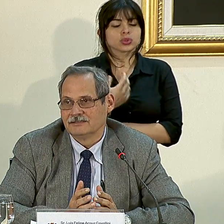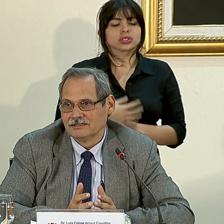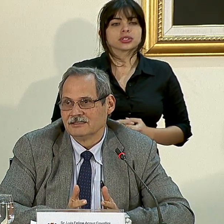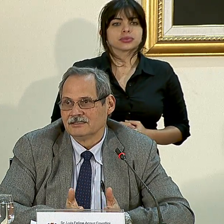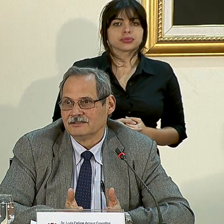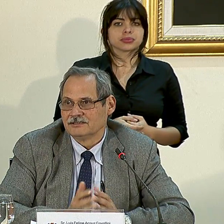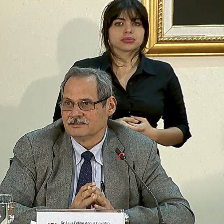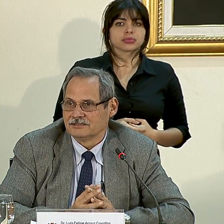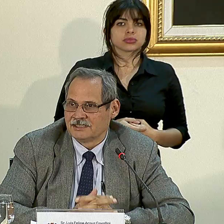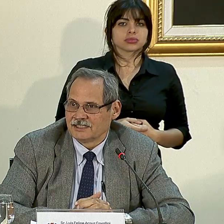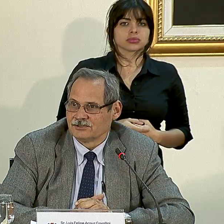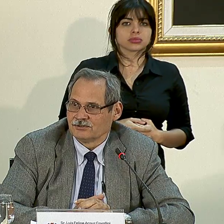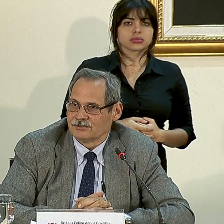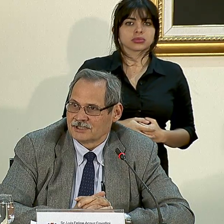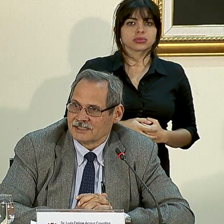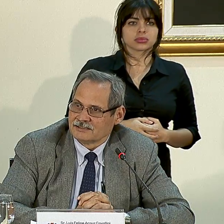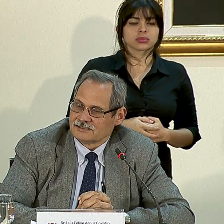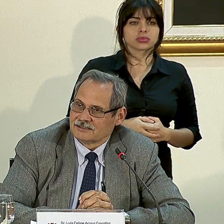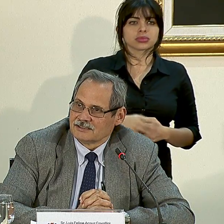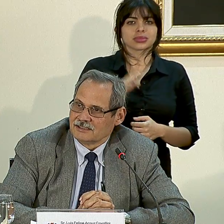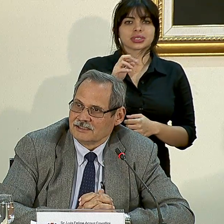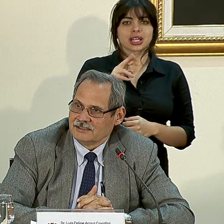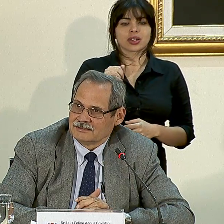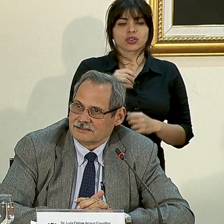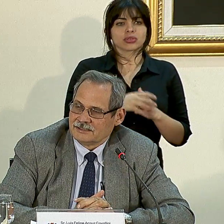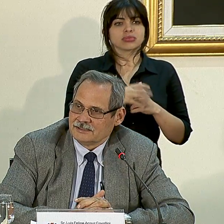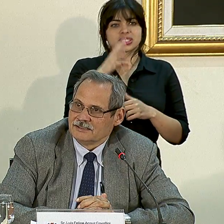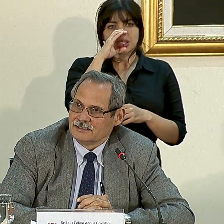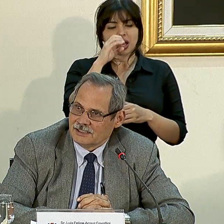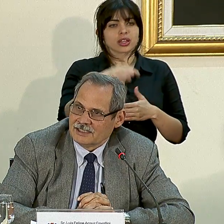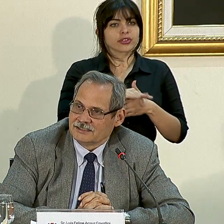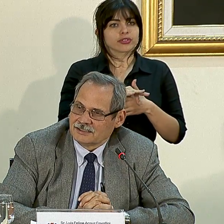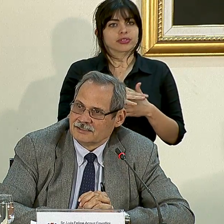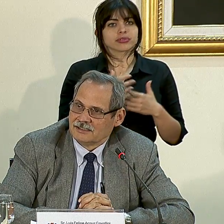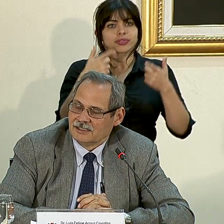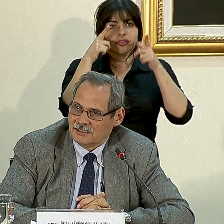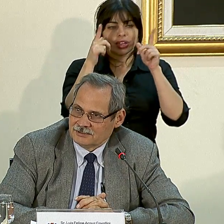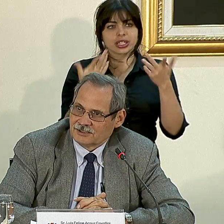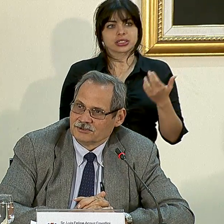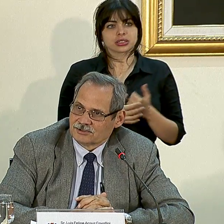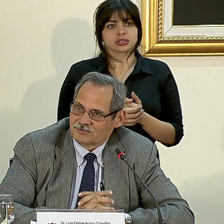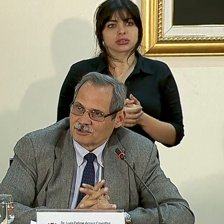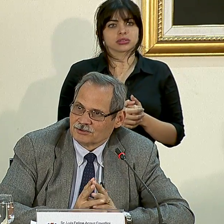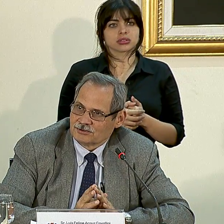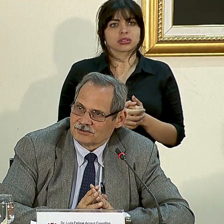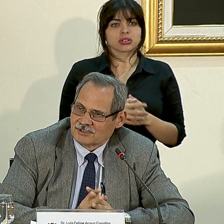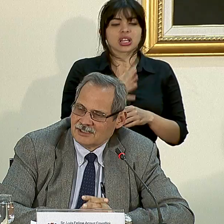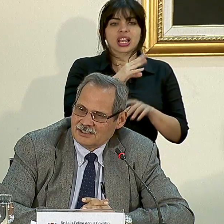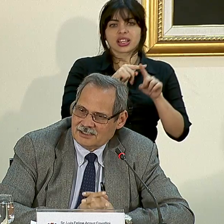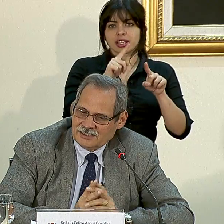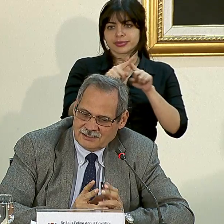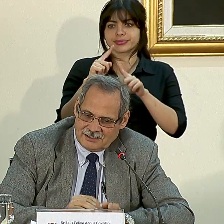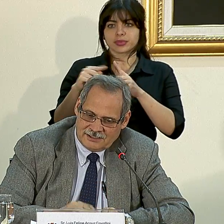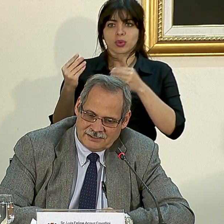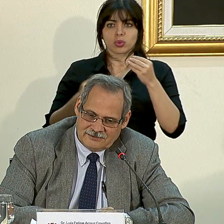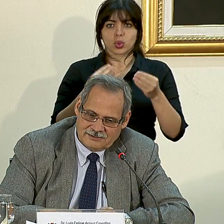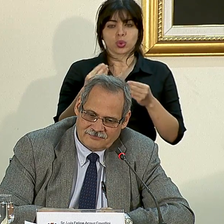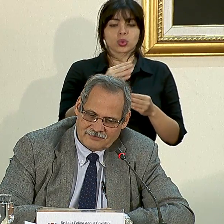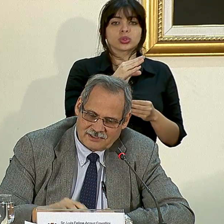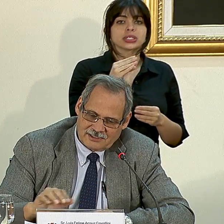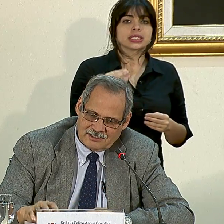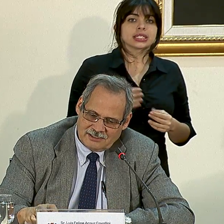cerdo, res, y leche, entre otros productos. Y